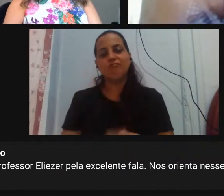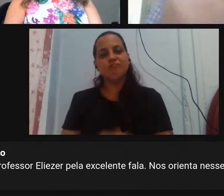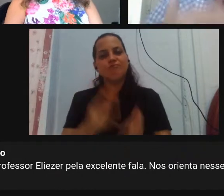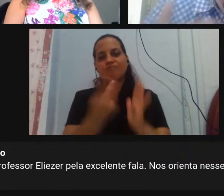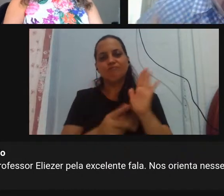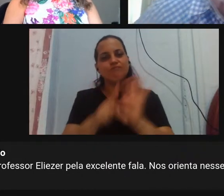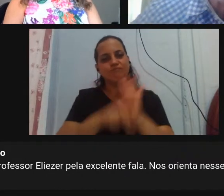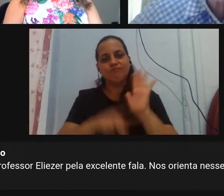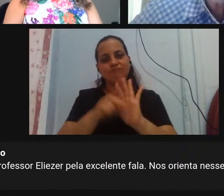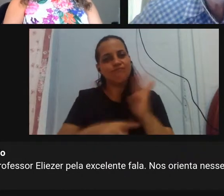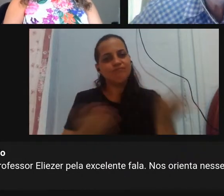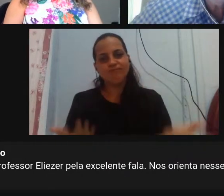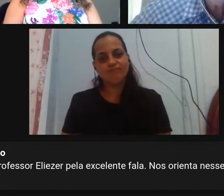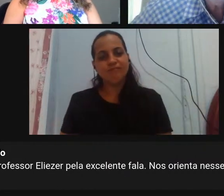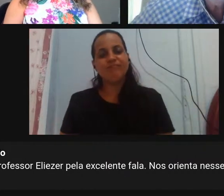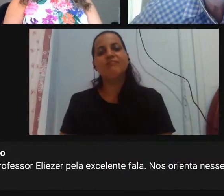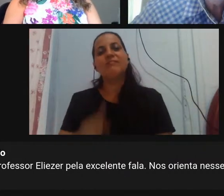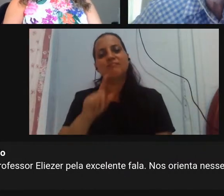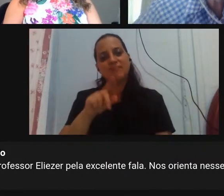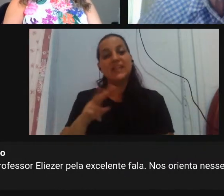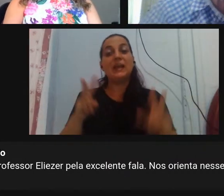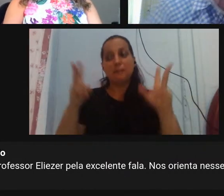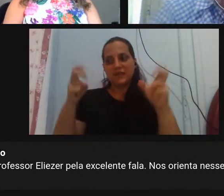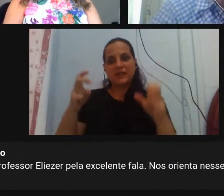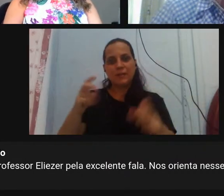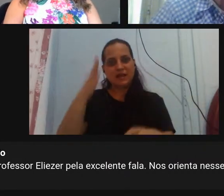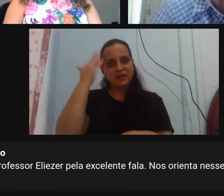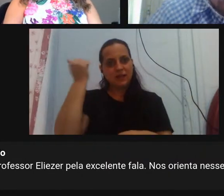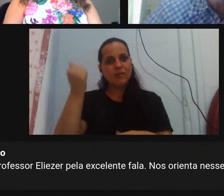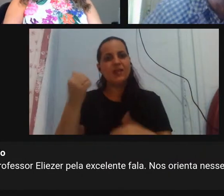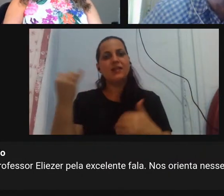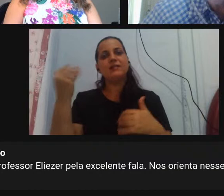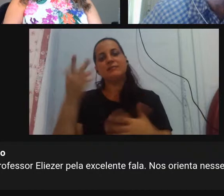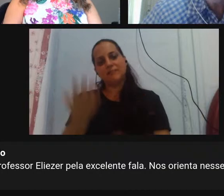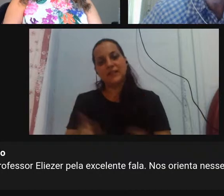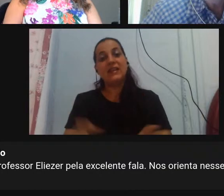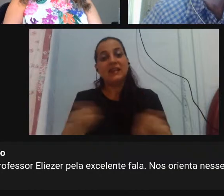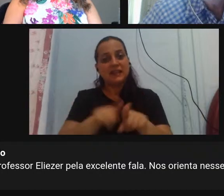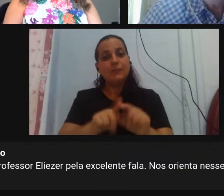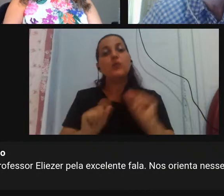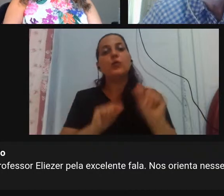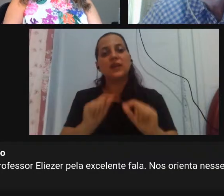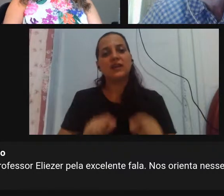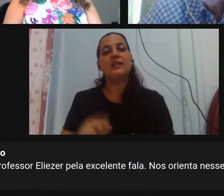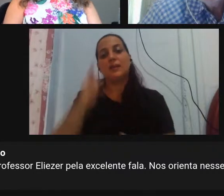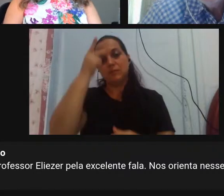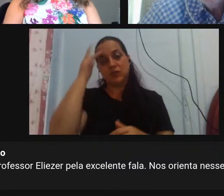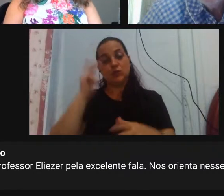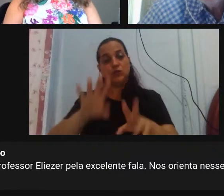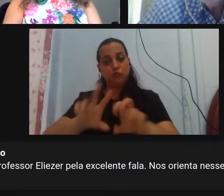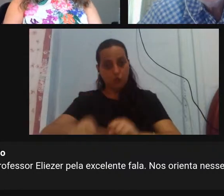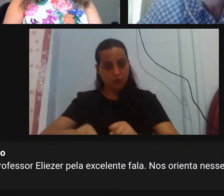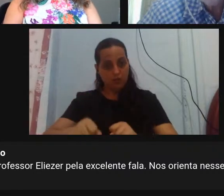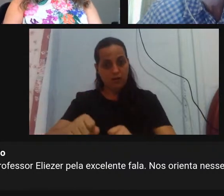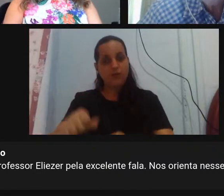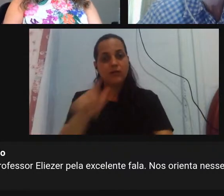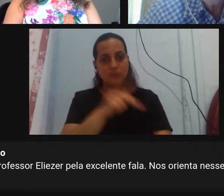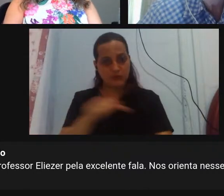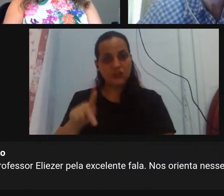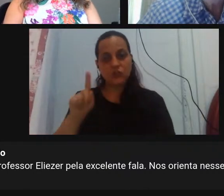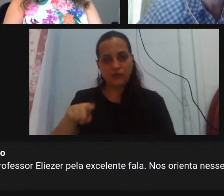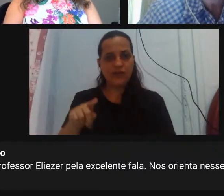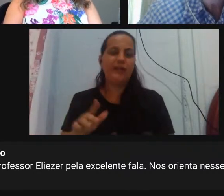Da mesma forma, a formação de professores para as disciplinas mais